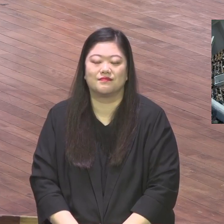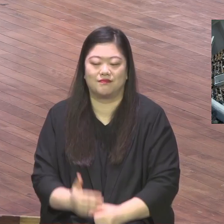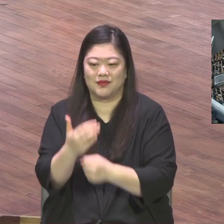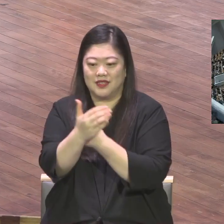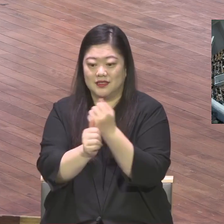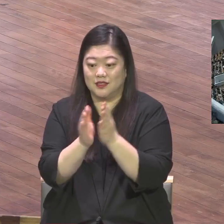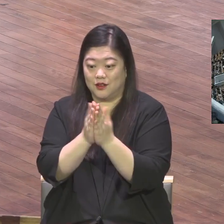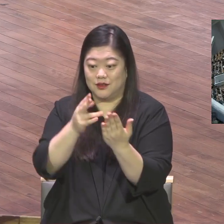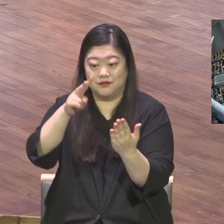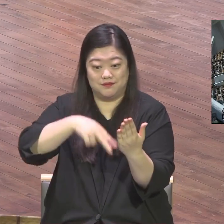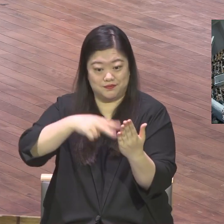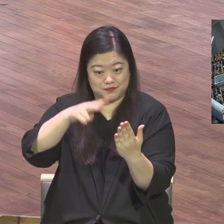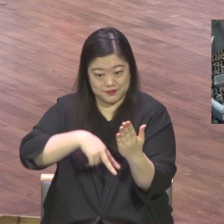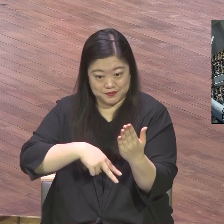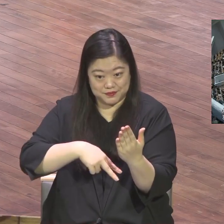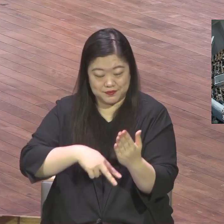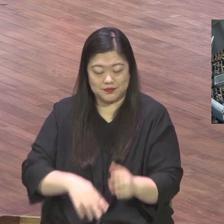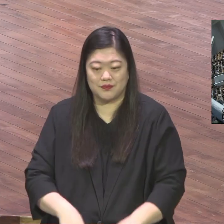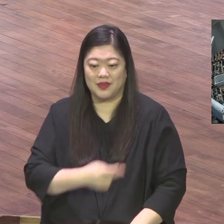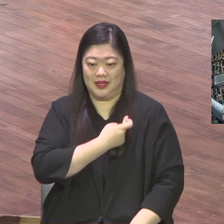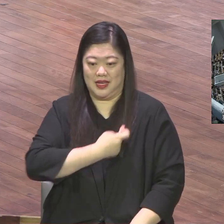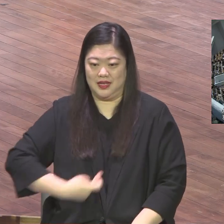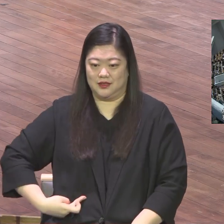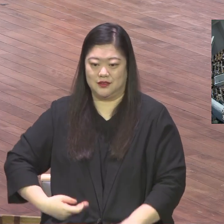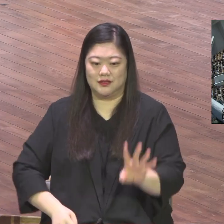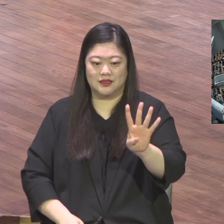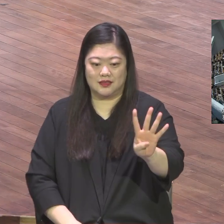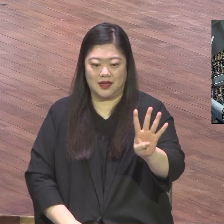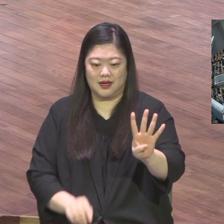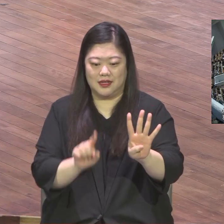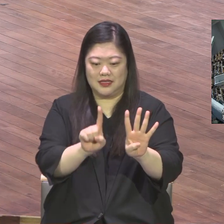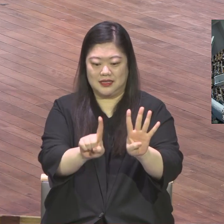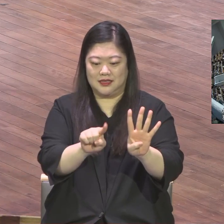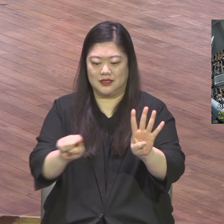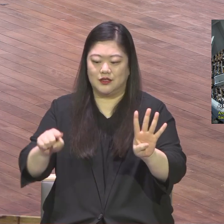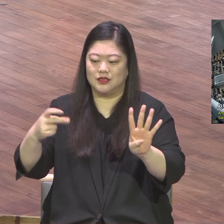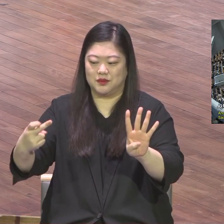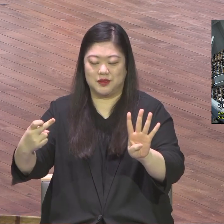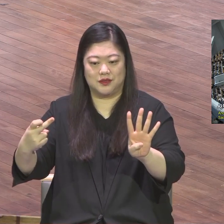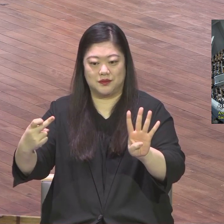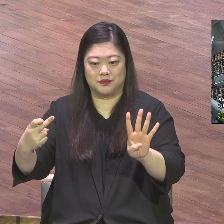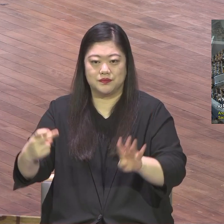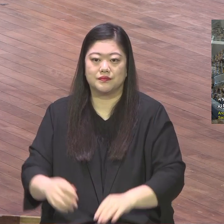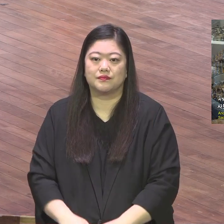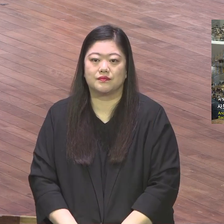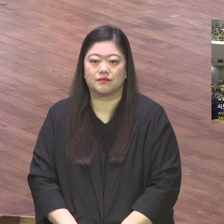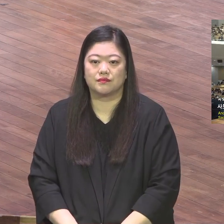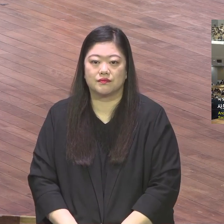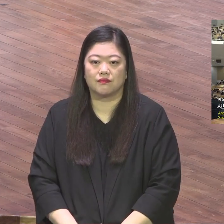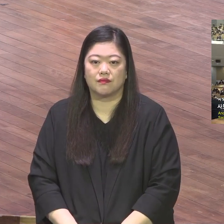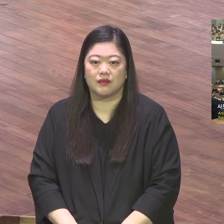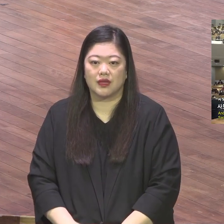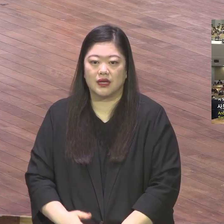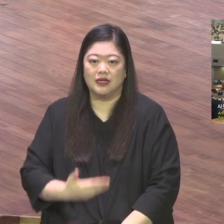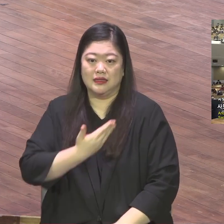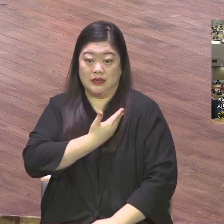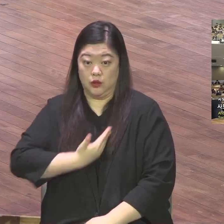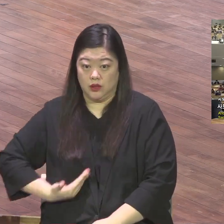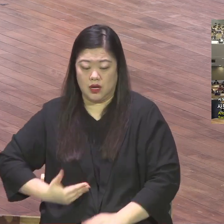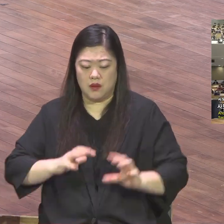은혜받고 한 주간 성취될 하나님 말씀은 사도행전 4장 1절에서 12절 말씀입니다. 사도들이 백성에게 말할